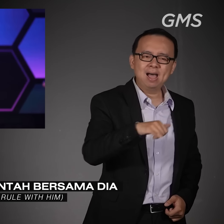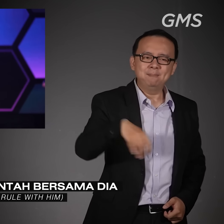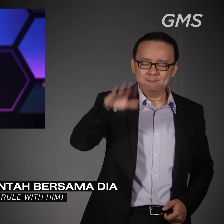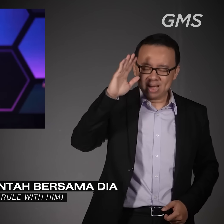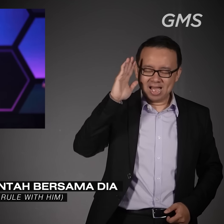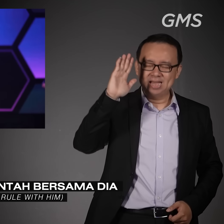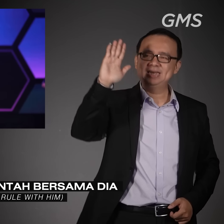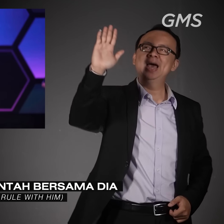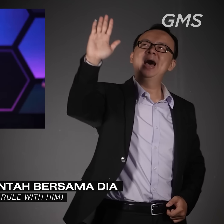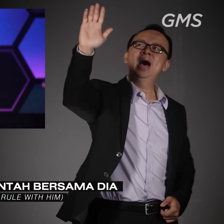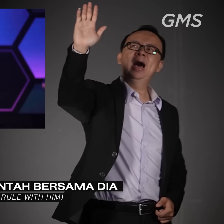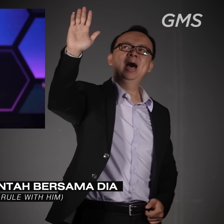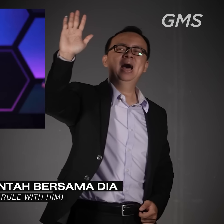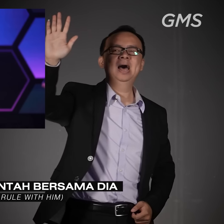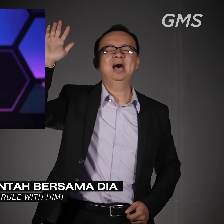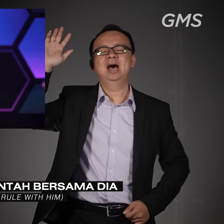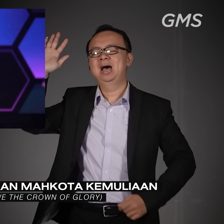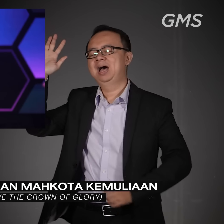bersama Dia.